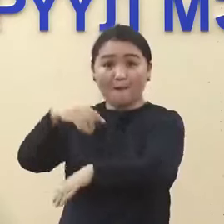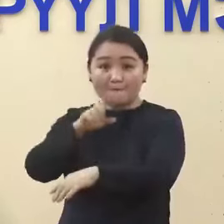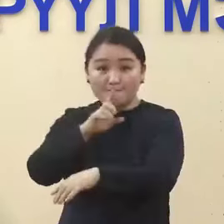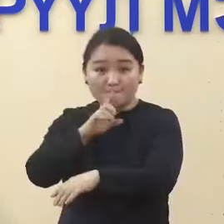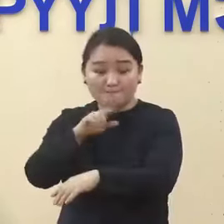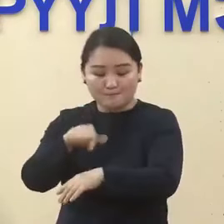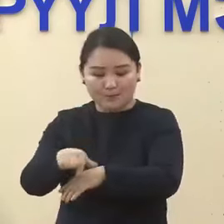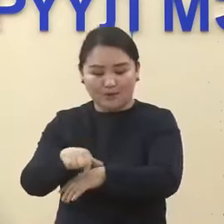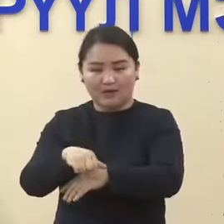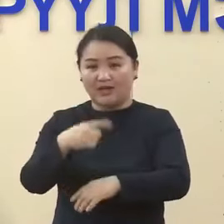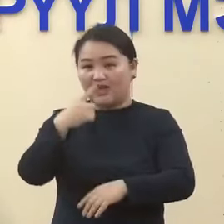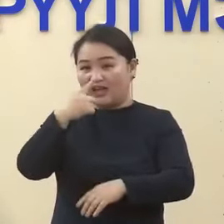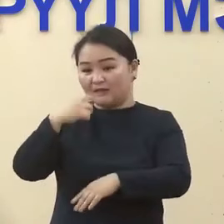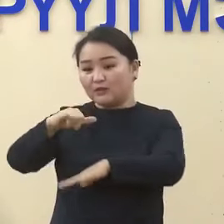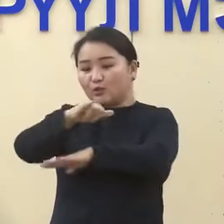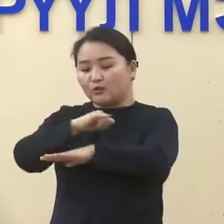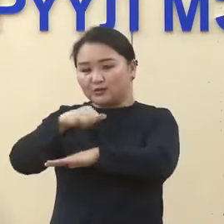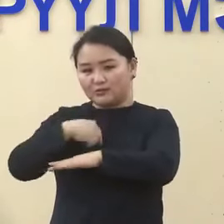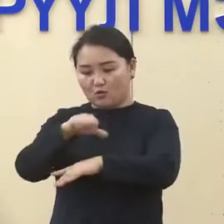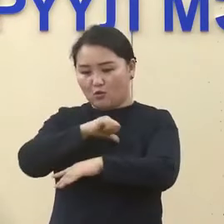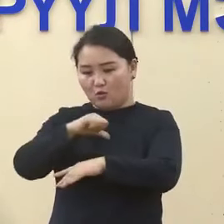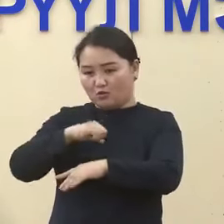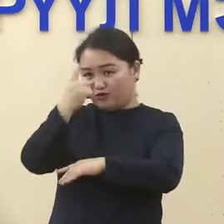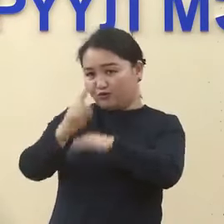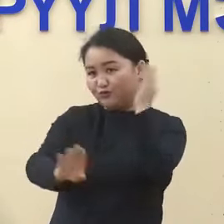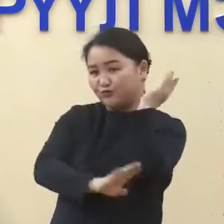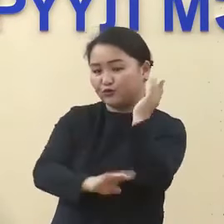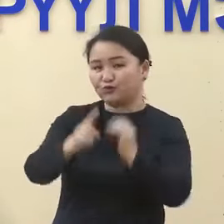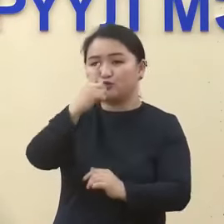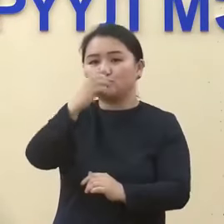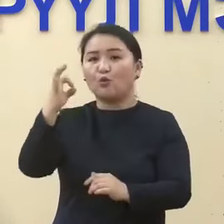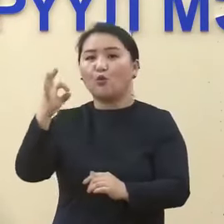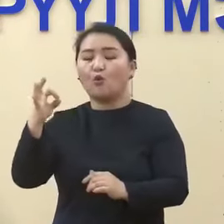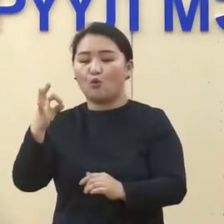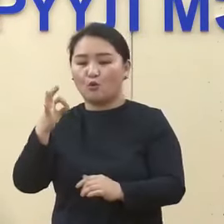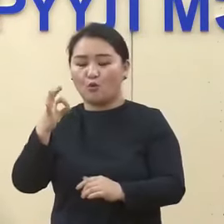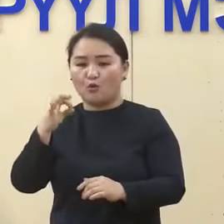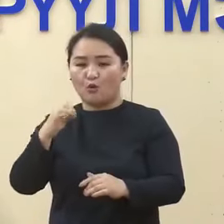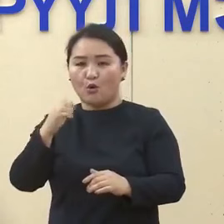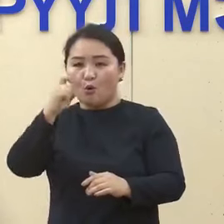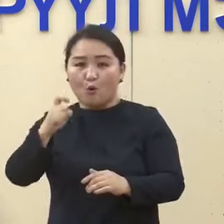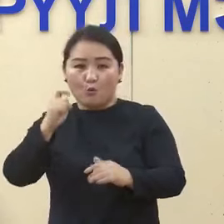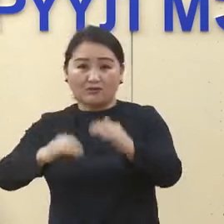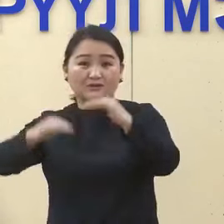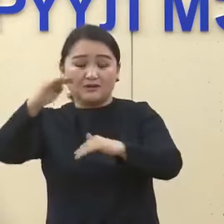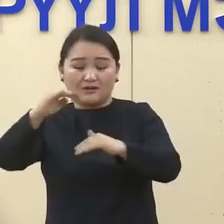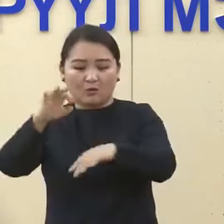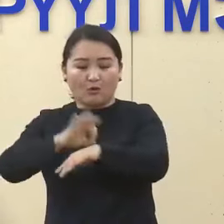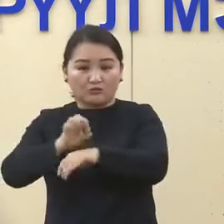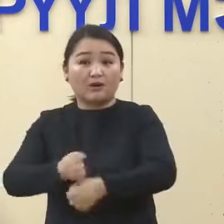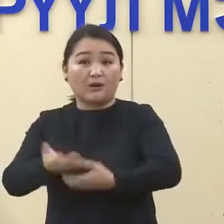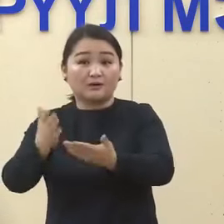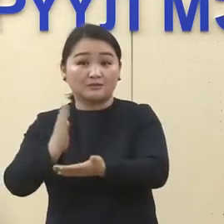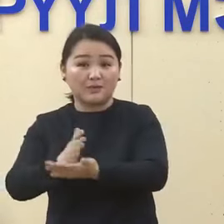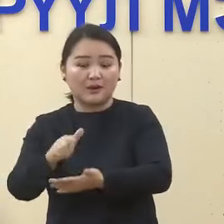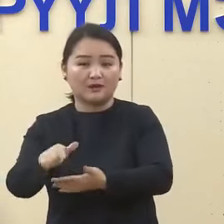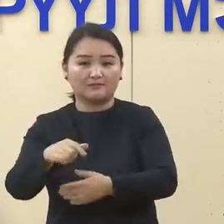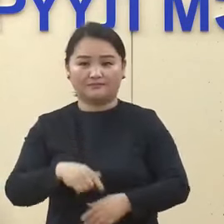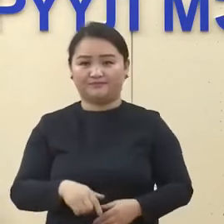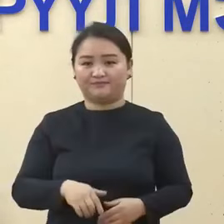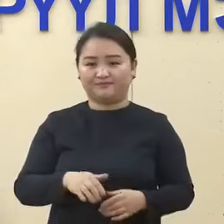байгаа. Эдгээр нь ихэвчлэн битүү хаалттай орчинд бүртгэгдсэн одоо халдвар юм аа. Австрали,